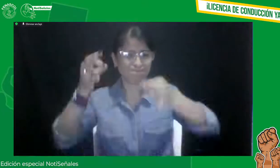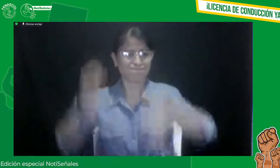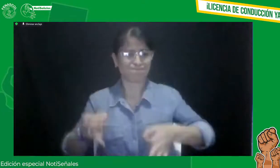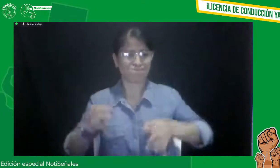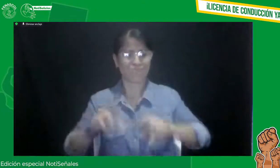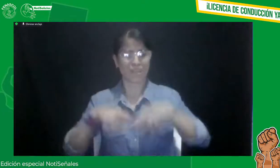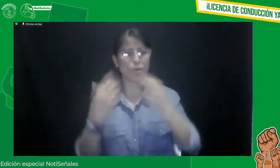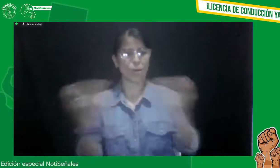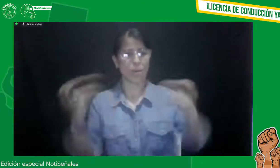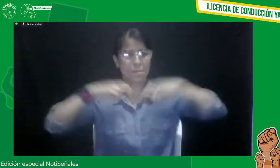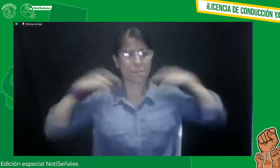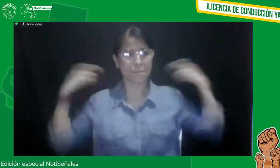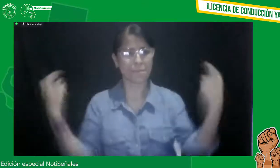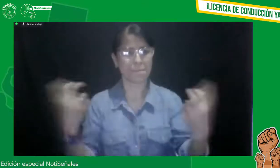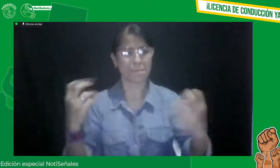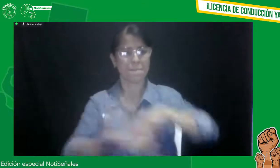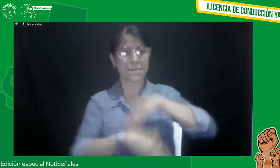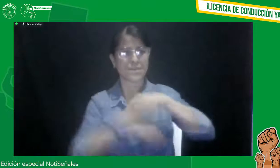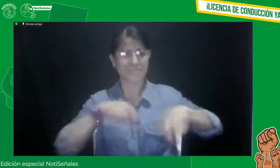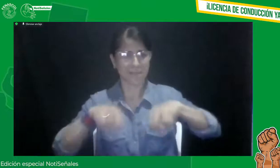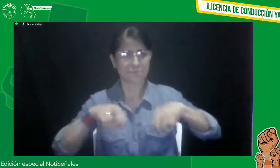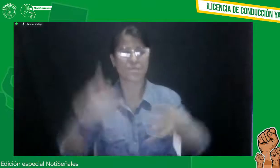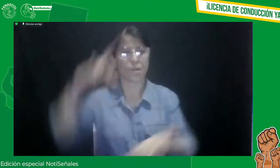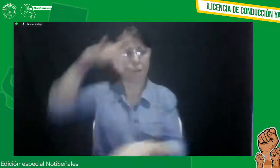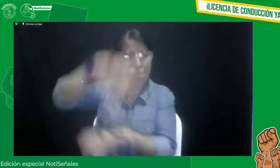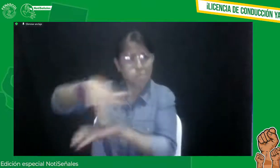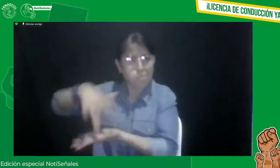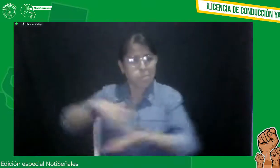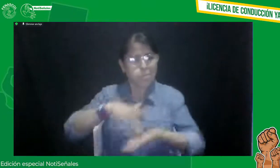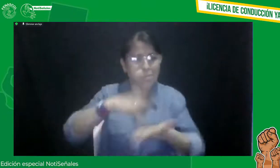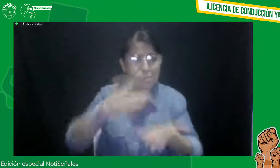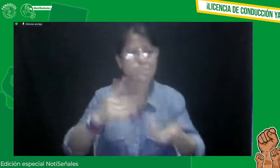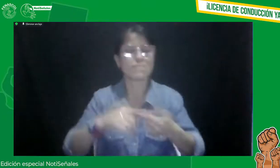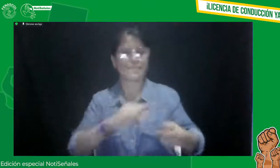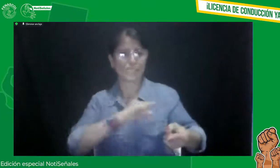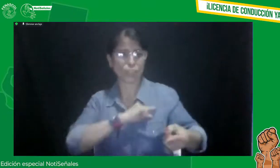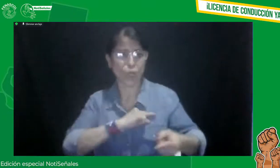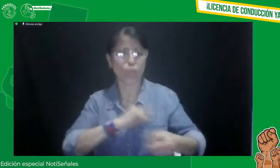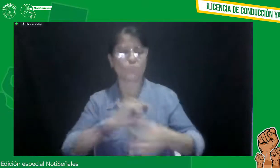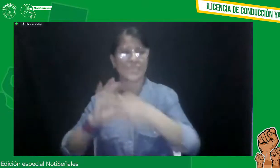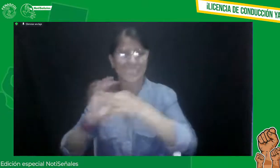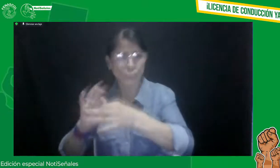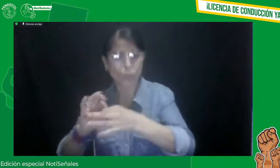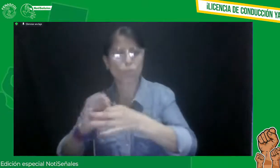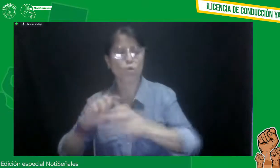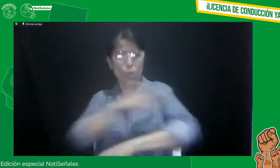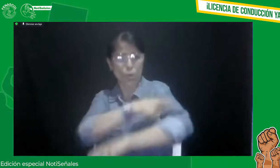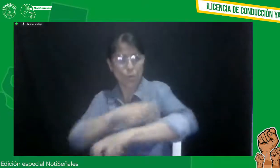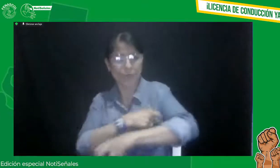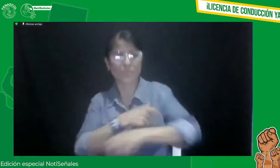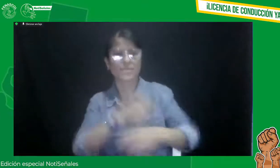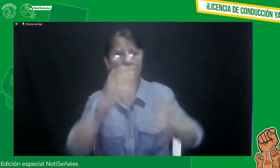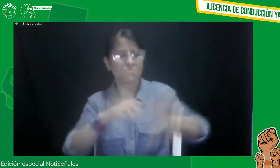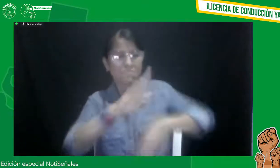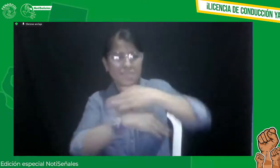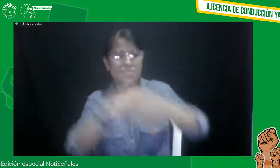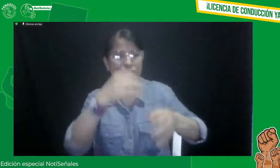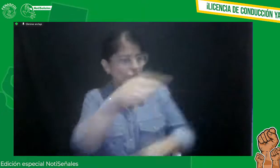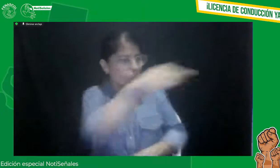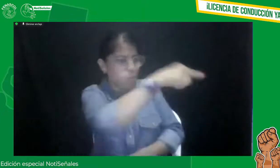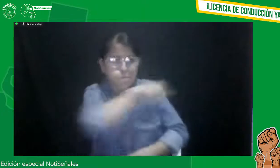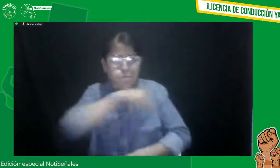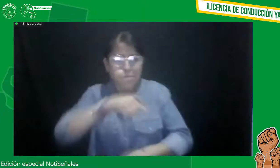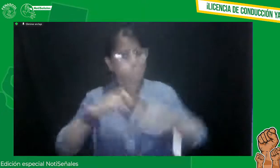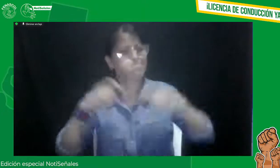ambos ámbitos, lo privado y lo público, y ya hemos tenido reuniones en donde el INSOR, FENASCOL,